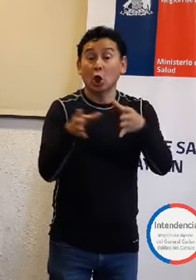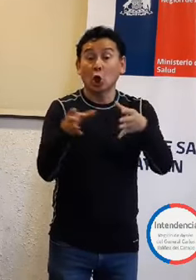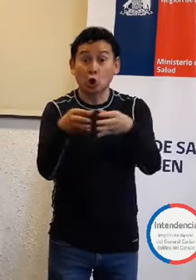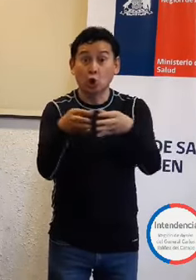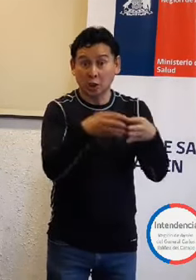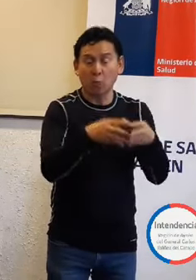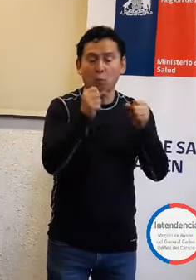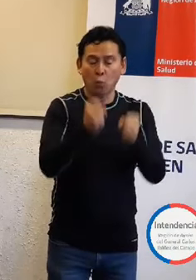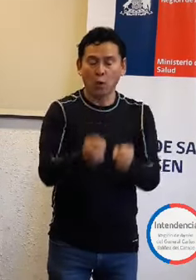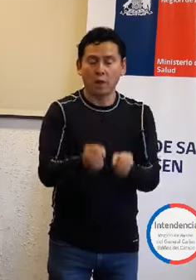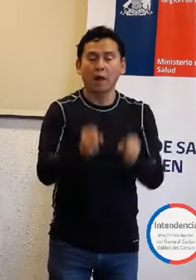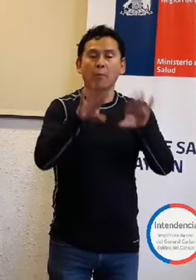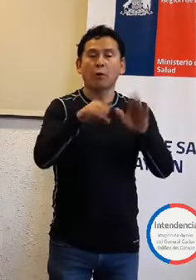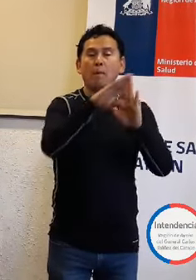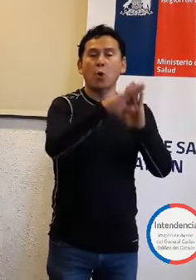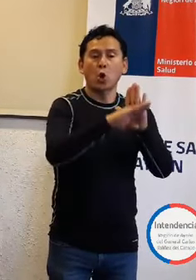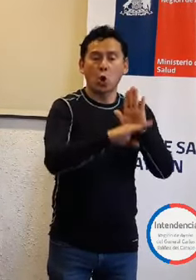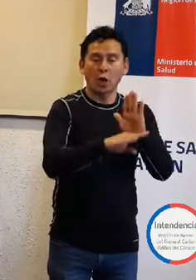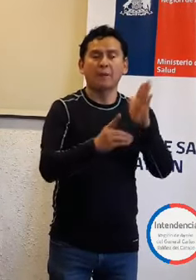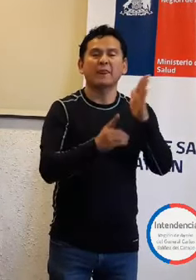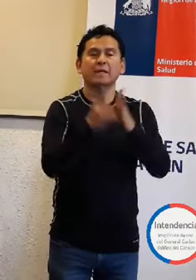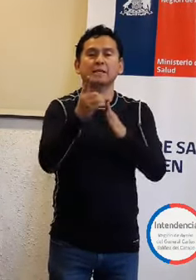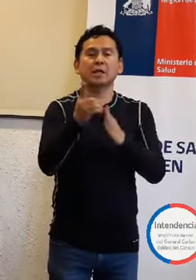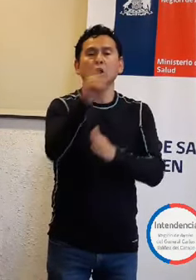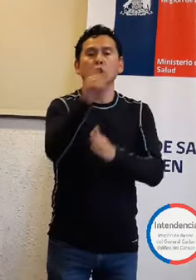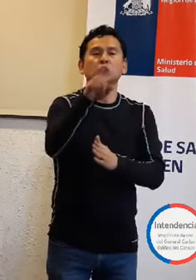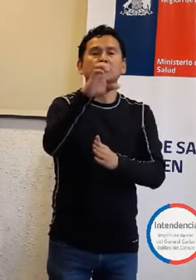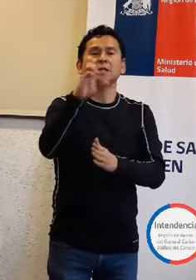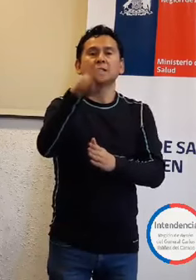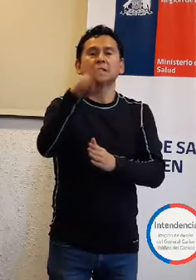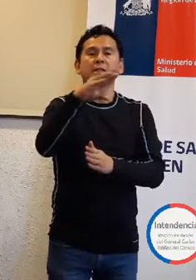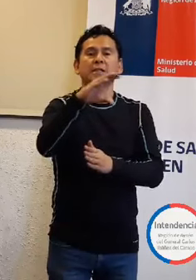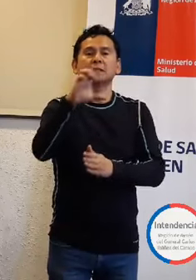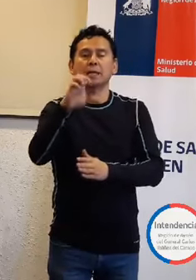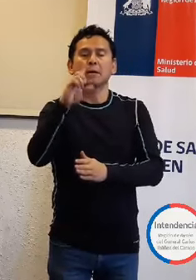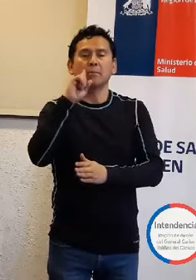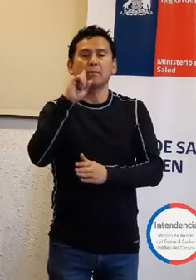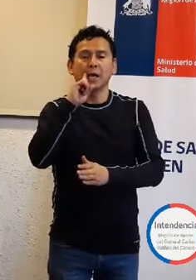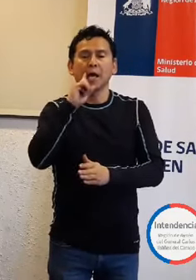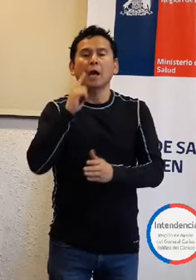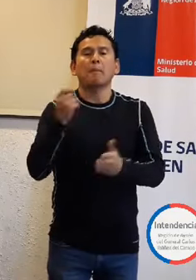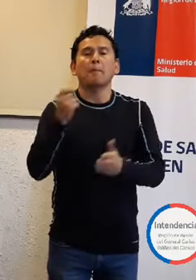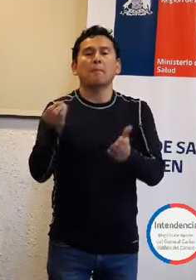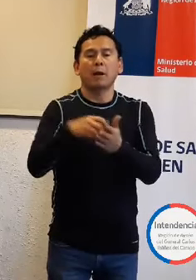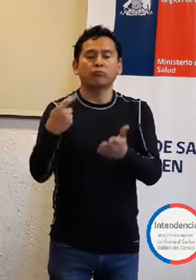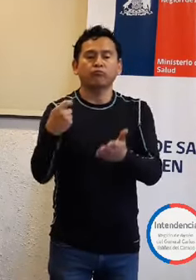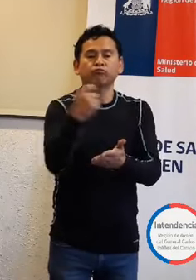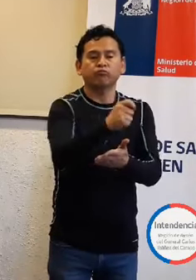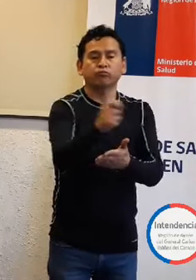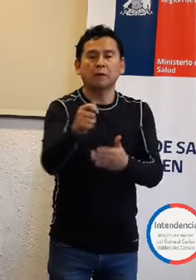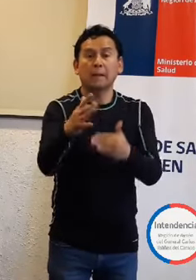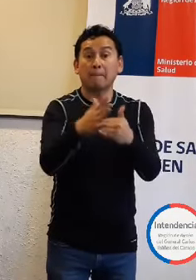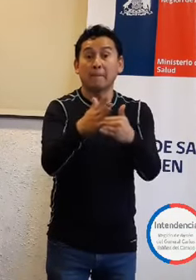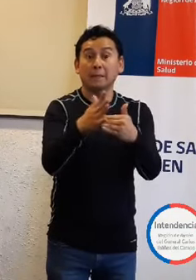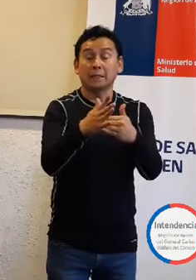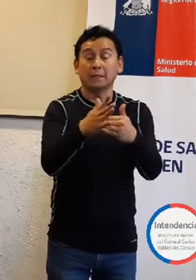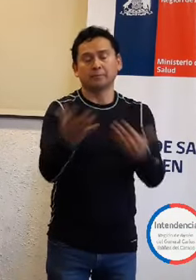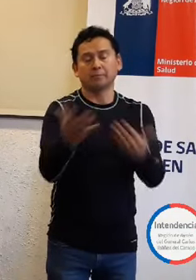aprobar este programa que va a ser desarrollado por CENSE para poder llegar con estos ingresos que estaban pendientes de su